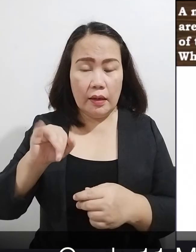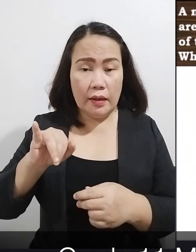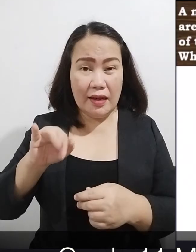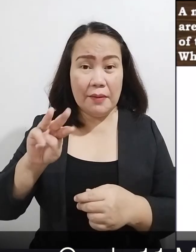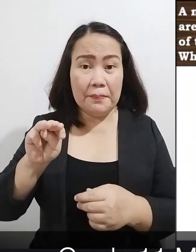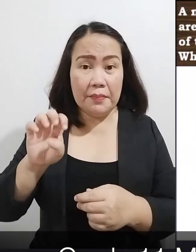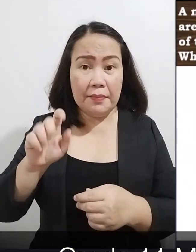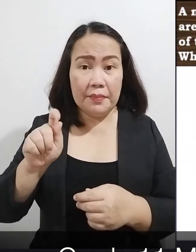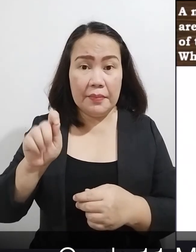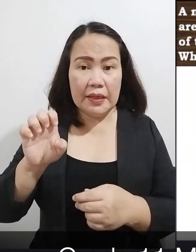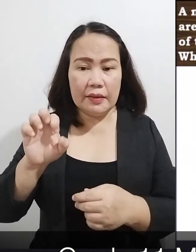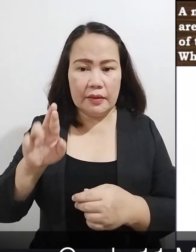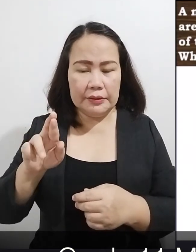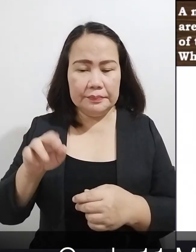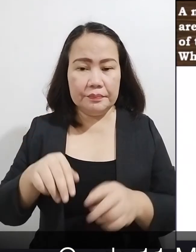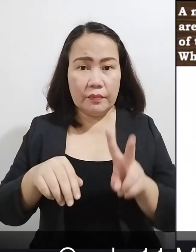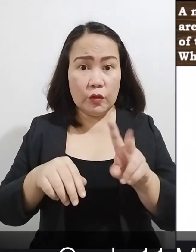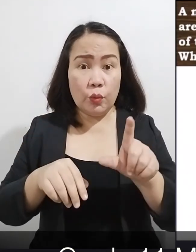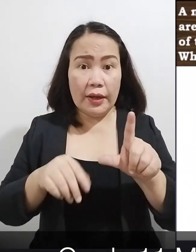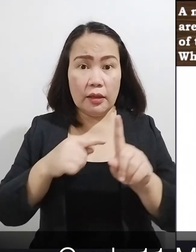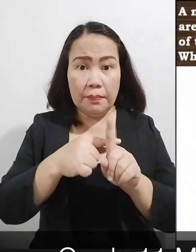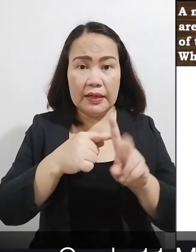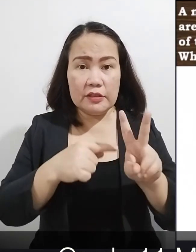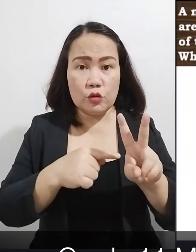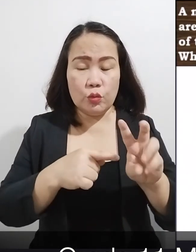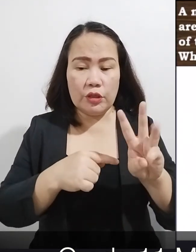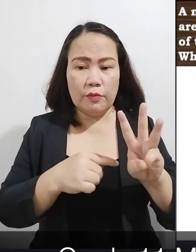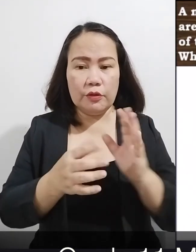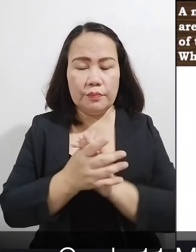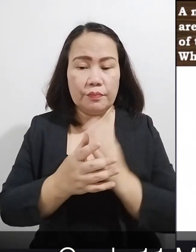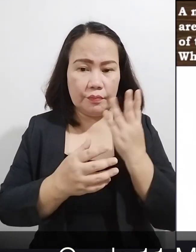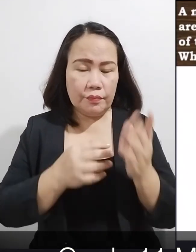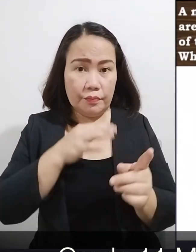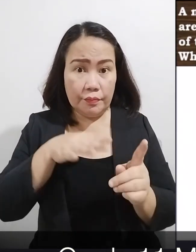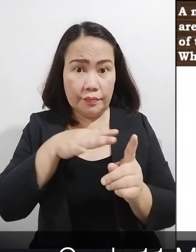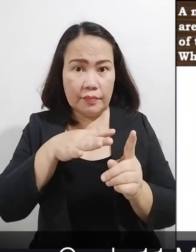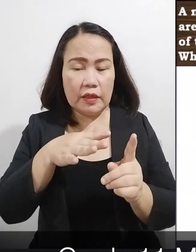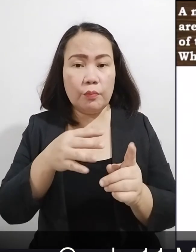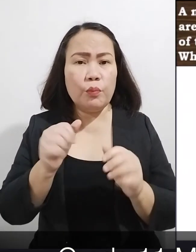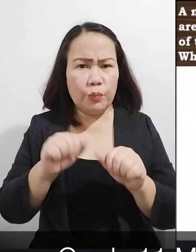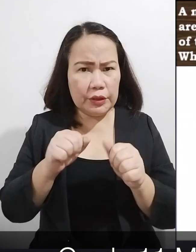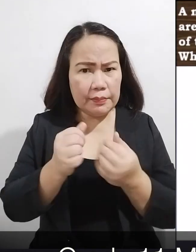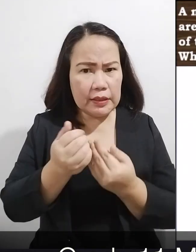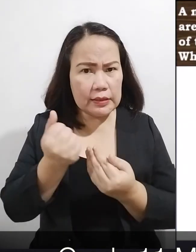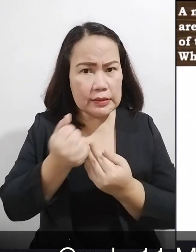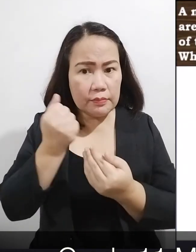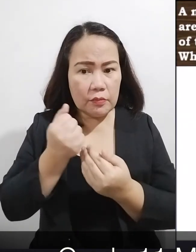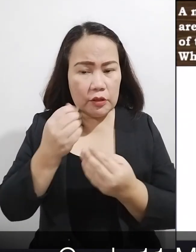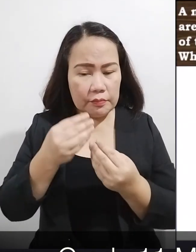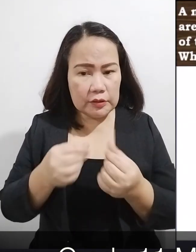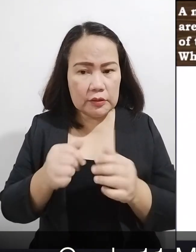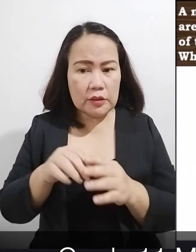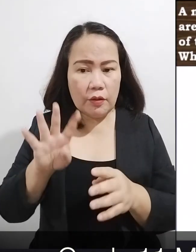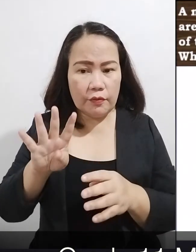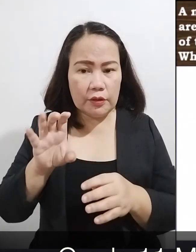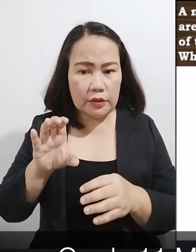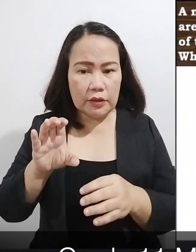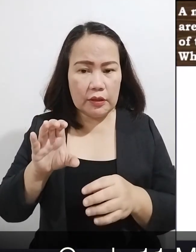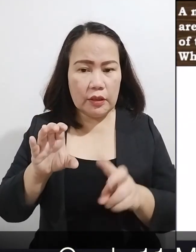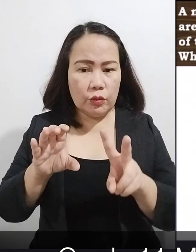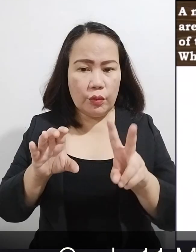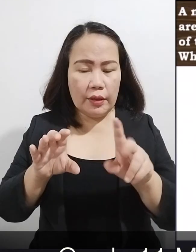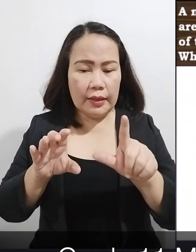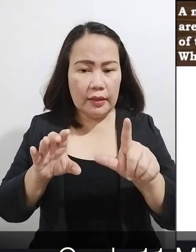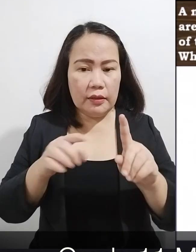2W. Ayan. Kung mapapansin niyo ay pwedeng i-simplify ang ating equation. Maaari tayong mag-divide ng